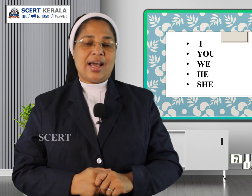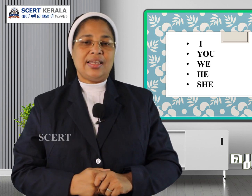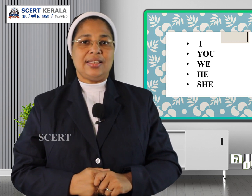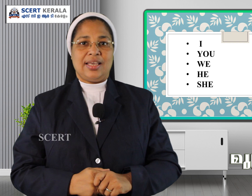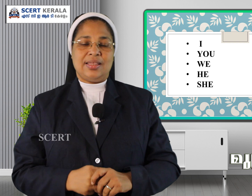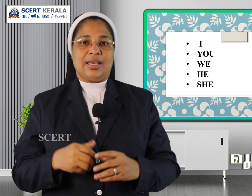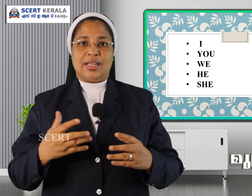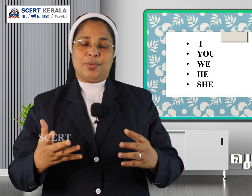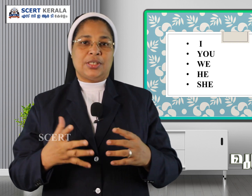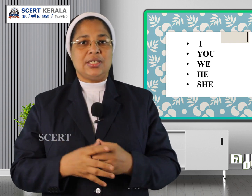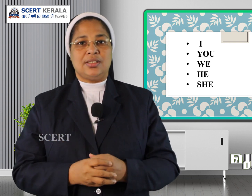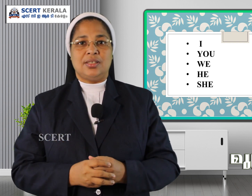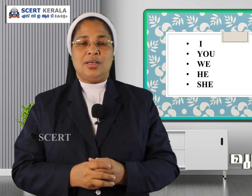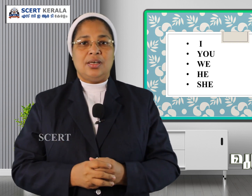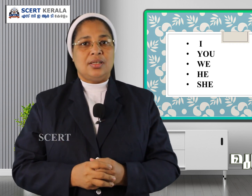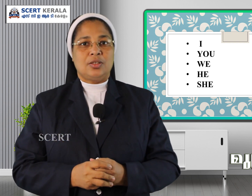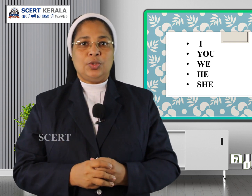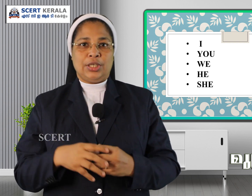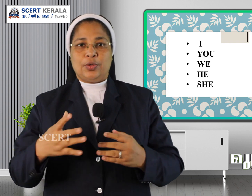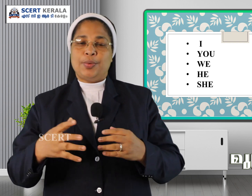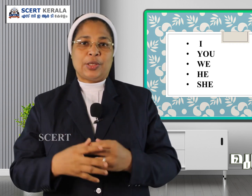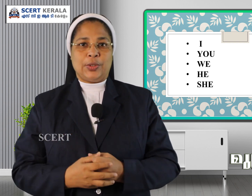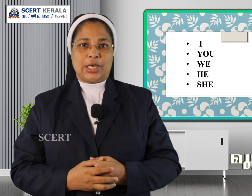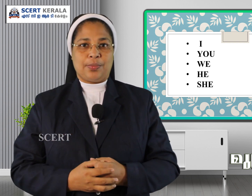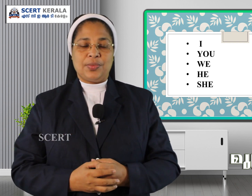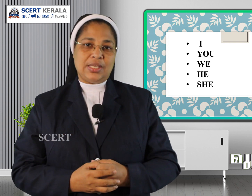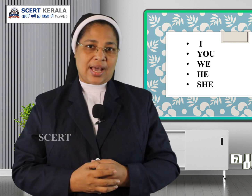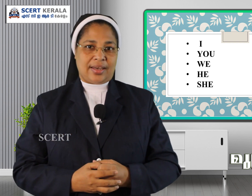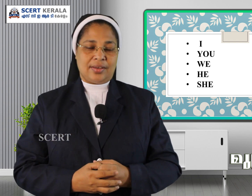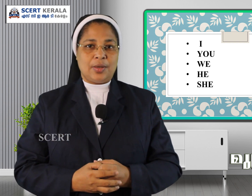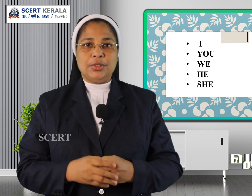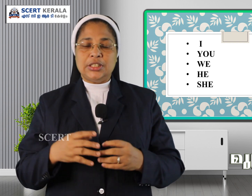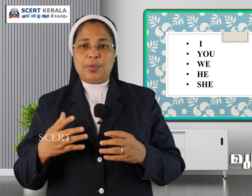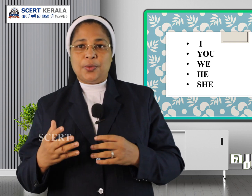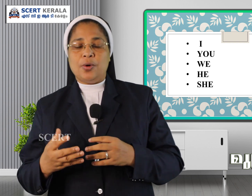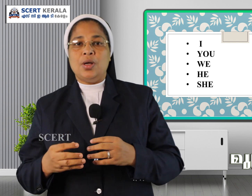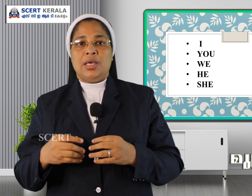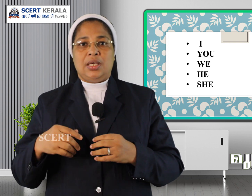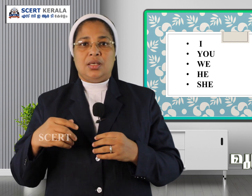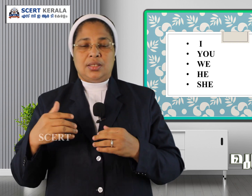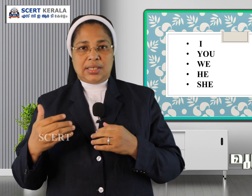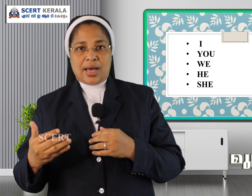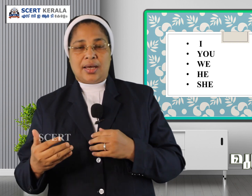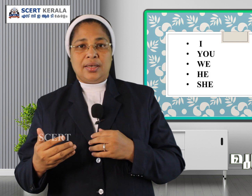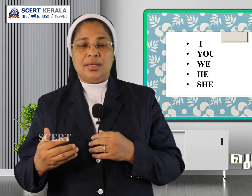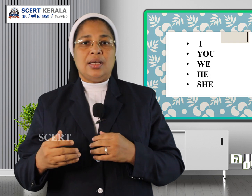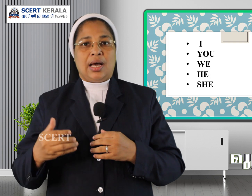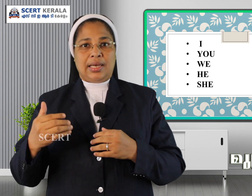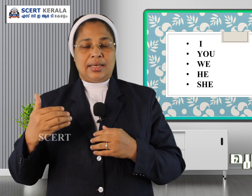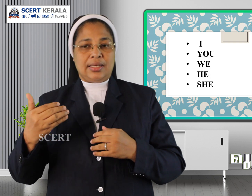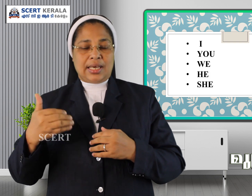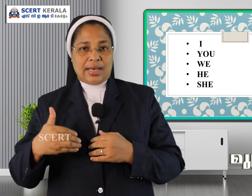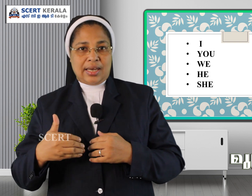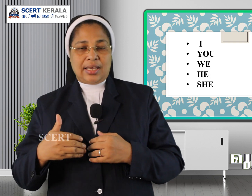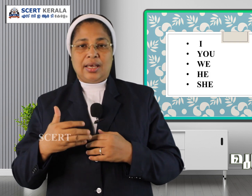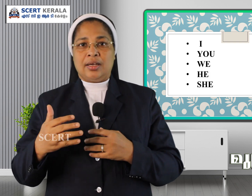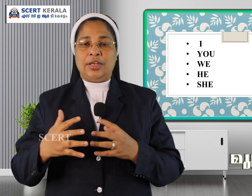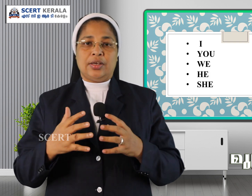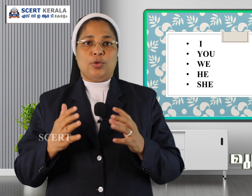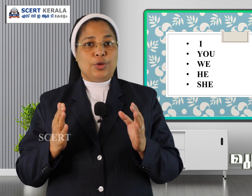ഞാൻ എന്നെങ്ങനെ നമുക്ക് കുട്ടികളോട് പറഞ്ഞു കൊടുക്കാം? ഞാൻ, നമ്മൾ ചിലപ്പോൾ ഈ ഞാൻ അല്ലെങ്കിൽ എൻ്റെ അങ്ങനെയൊക്കെ